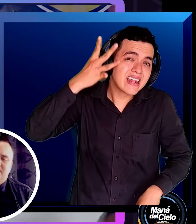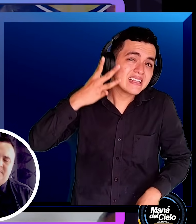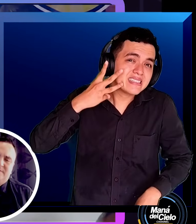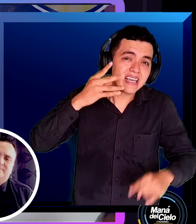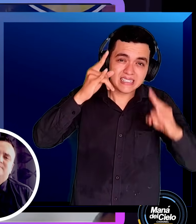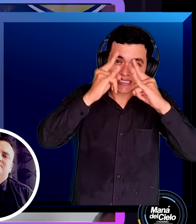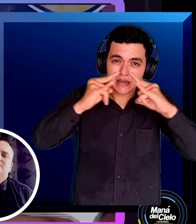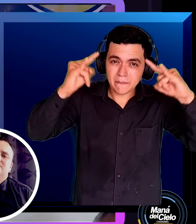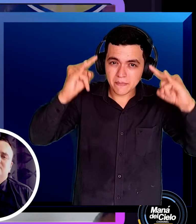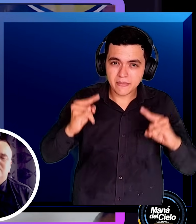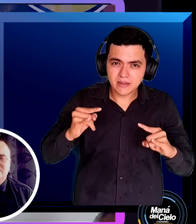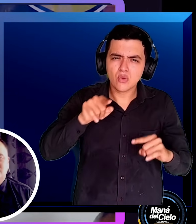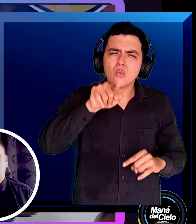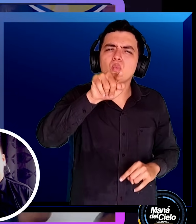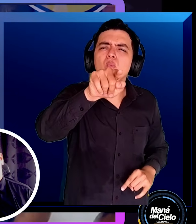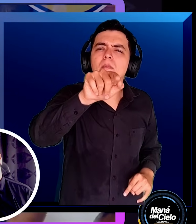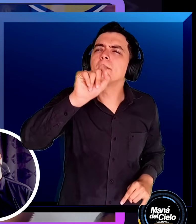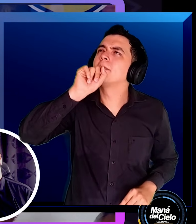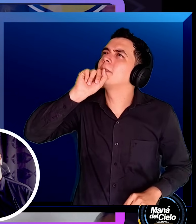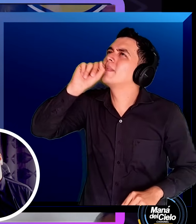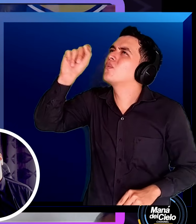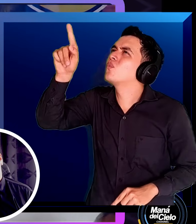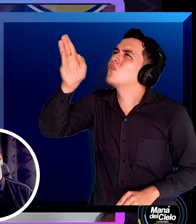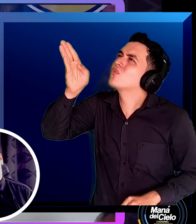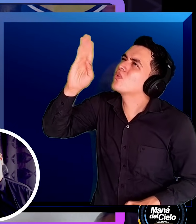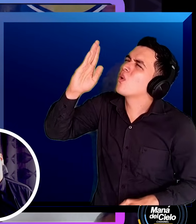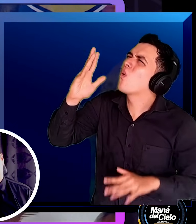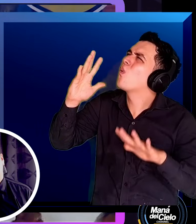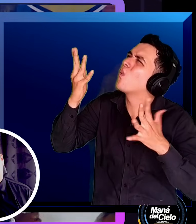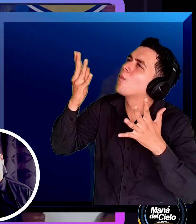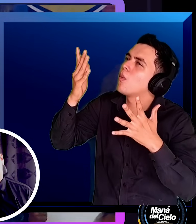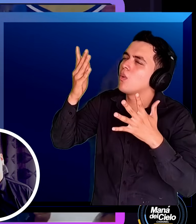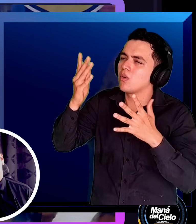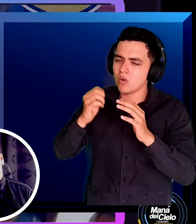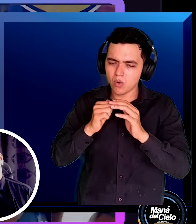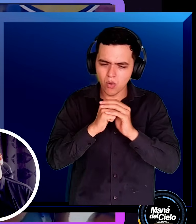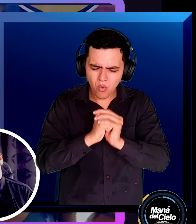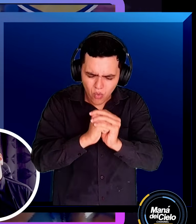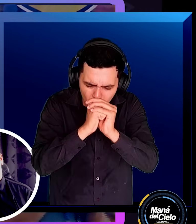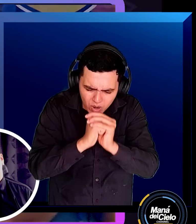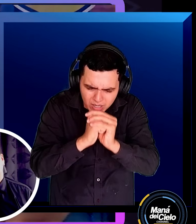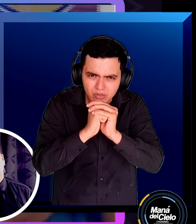Invitamos al comité de evangelismo, a los líderes de las refanes.